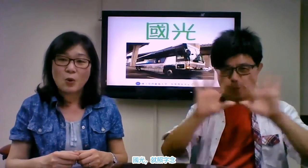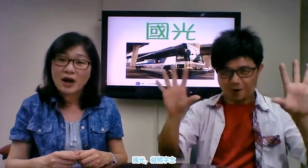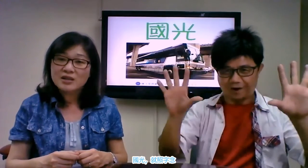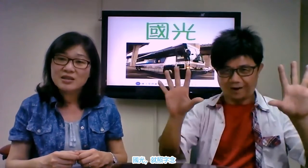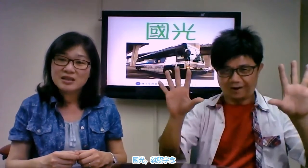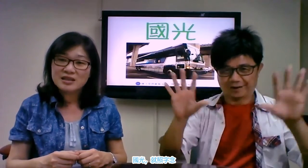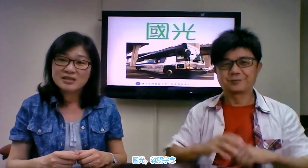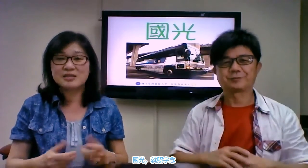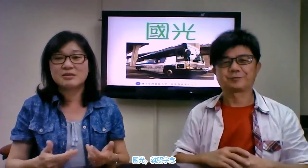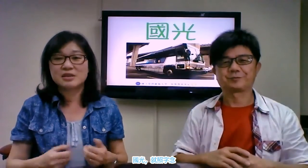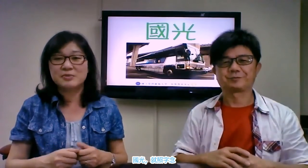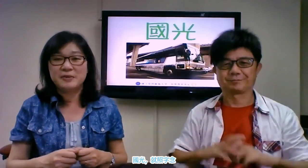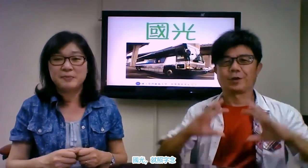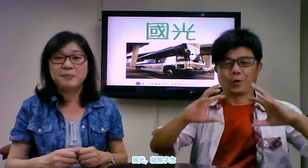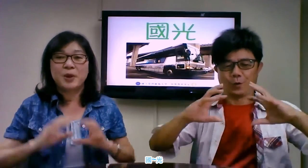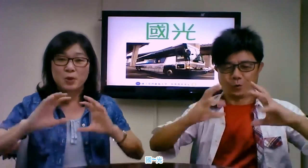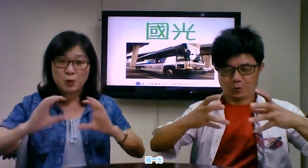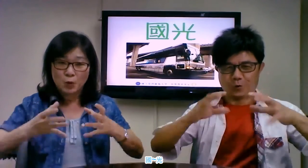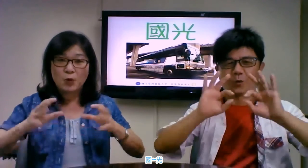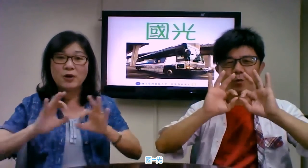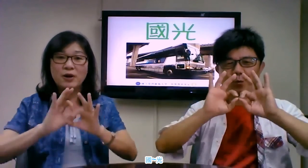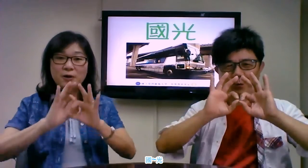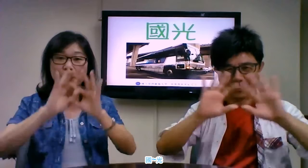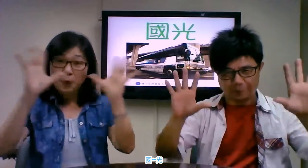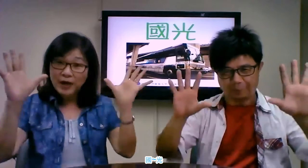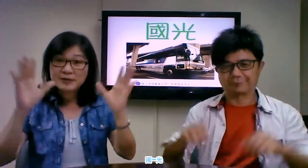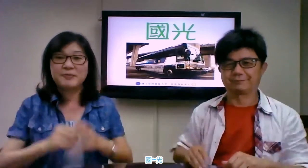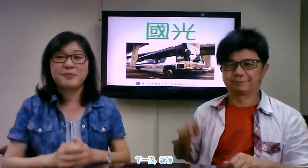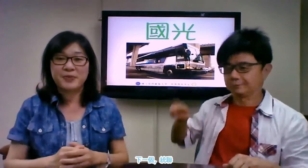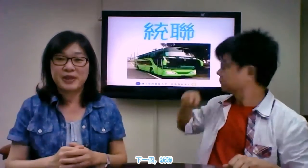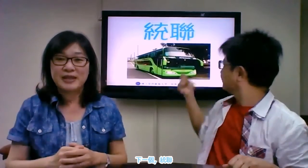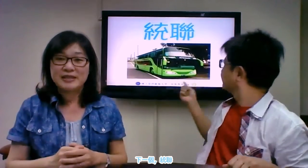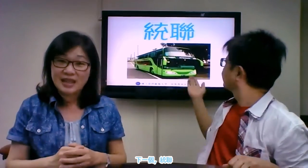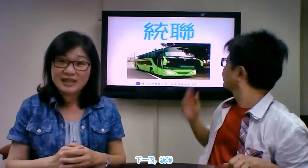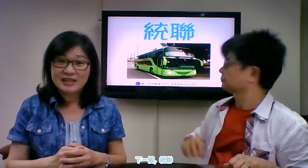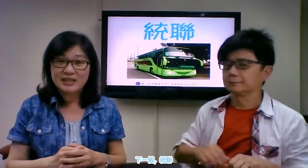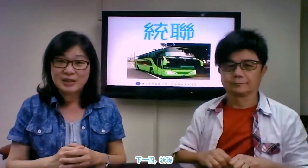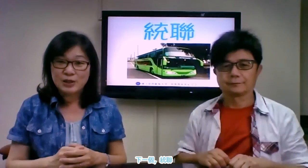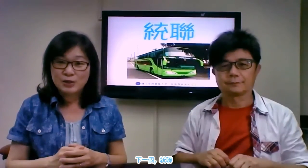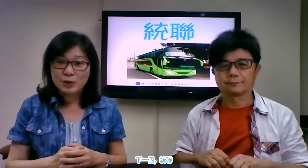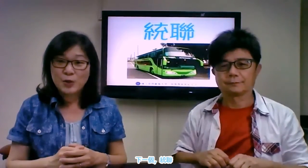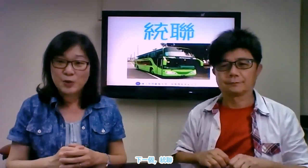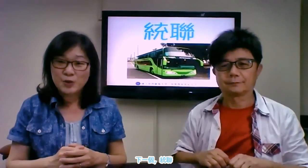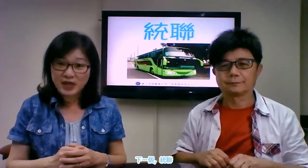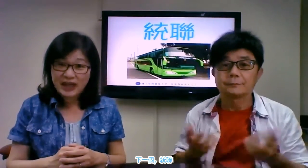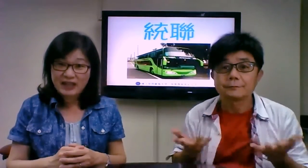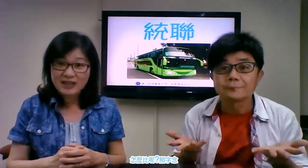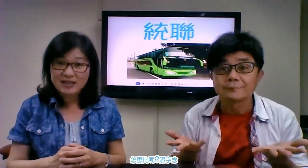光，这照字念，国光。下一个统联怎么